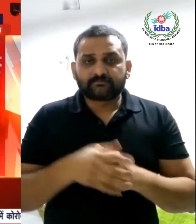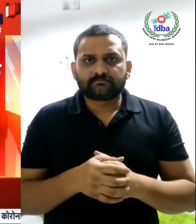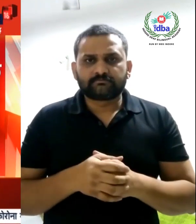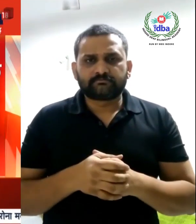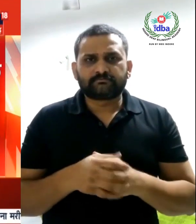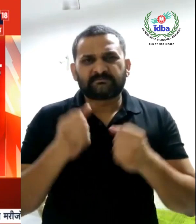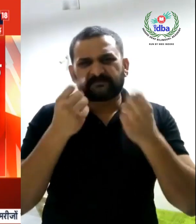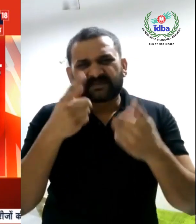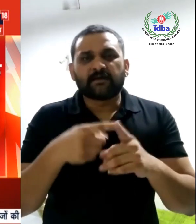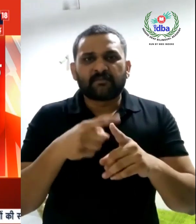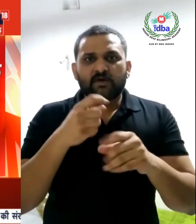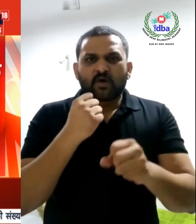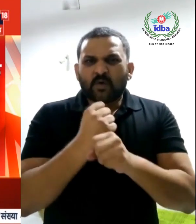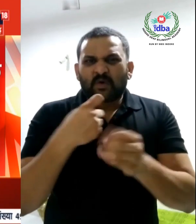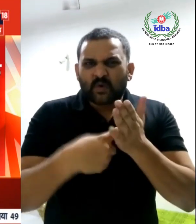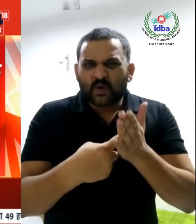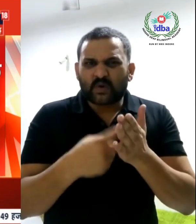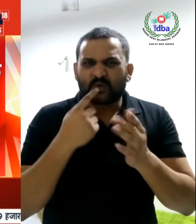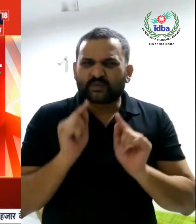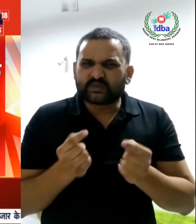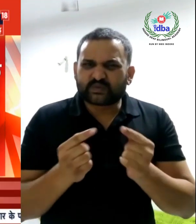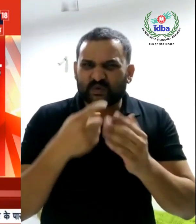कई बार शासकीय प्रक्रियाओं के कारण